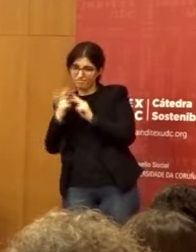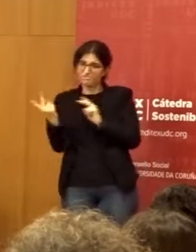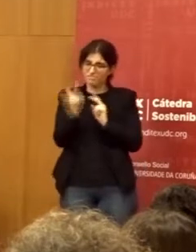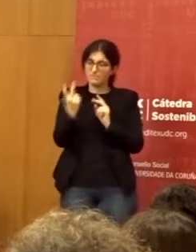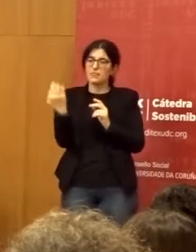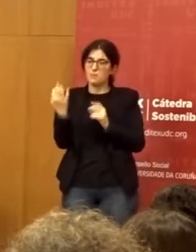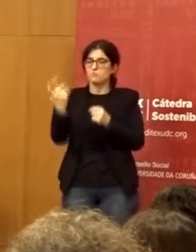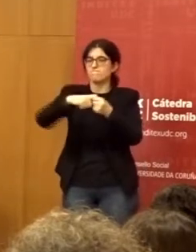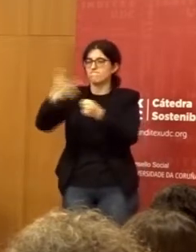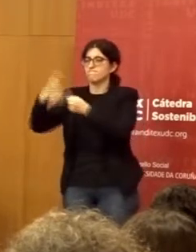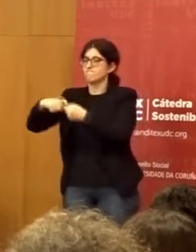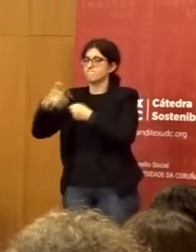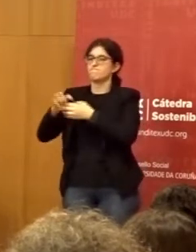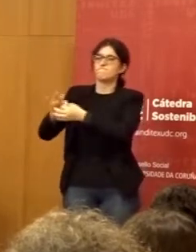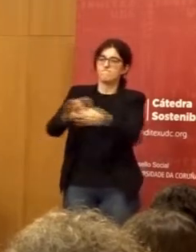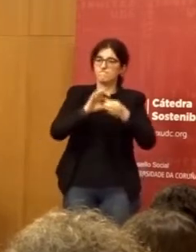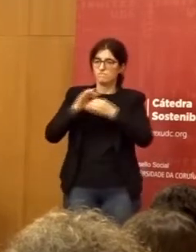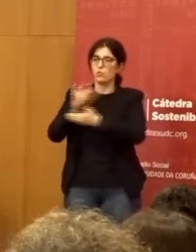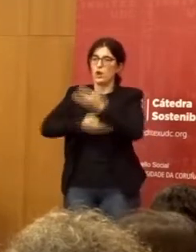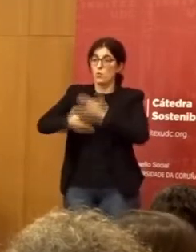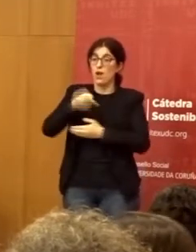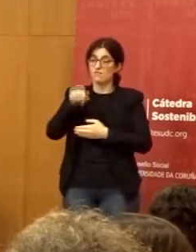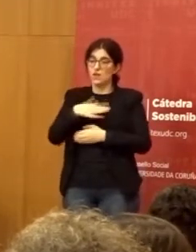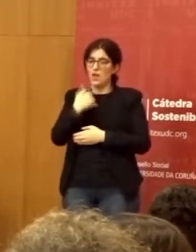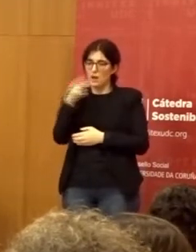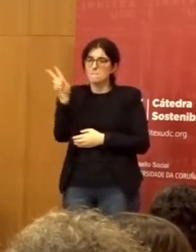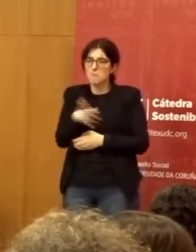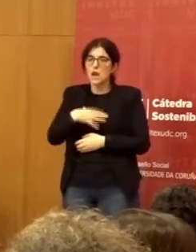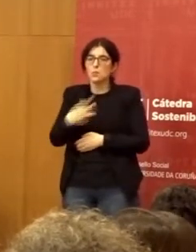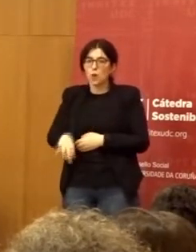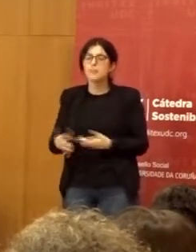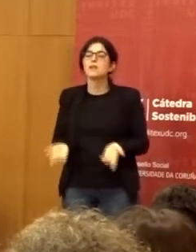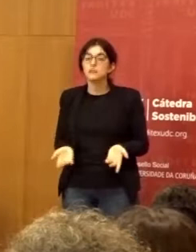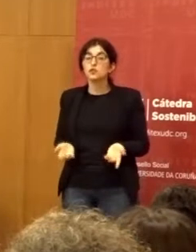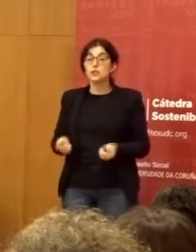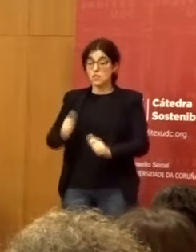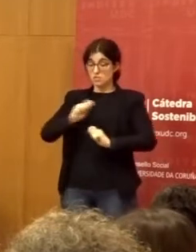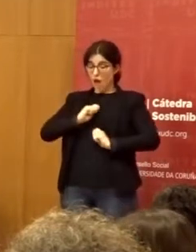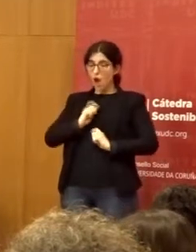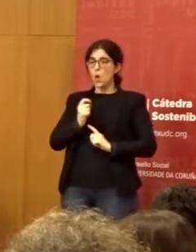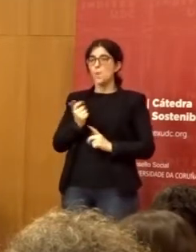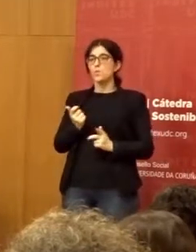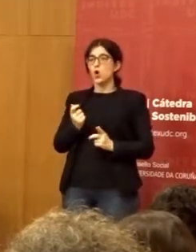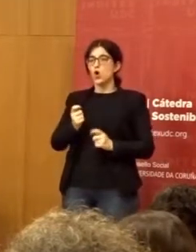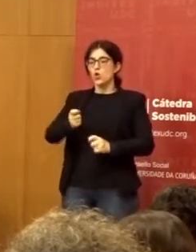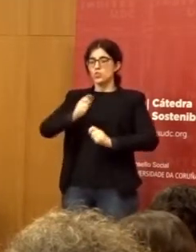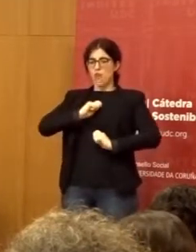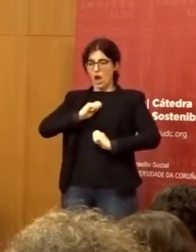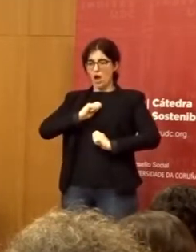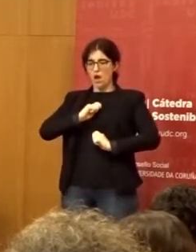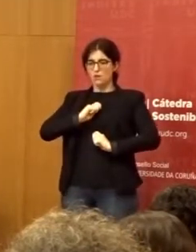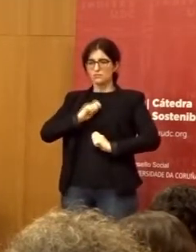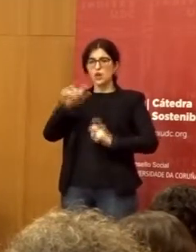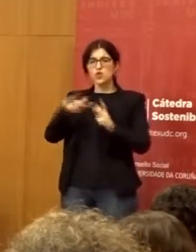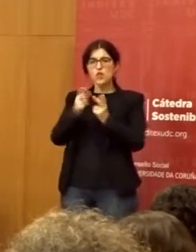sinergias en estos proyectos es absolutamente rentable y genera pues un aumento exponencial de los efectos del impacto en la